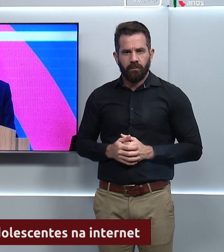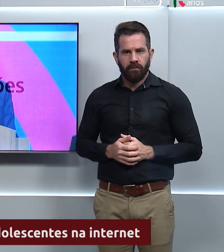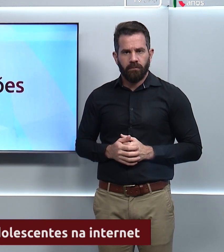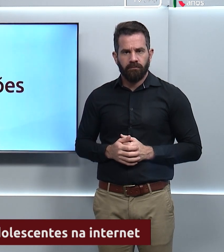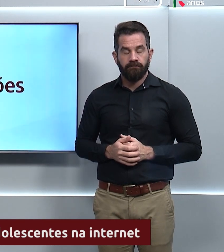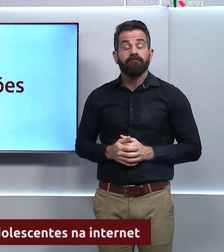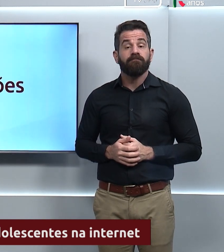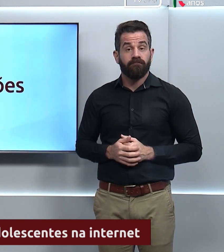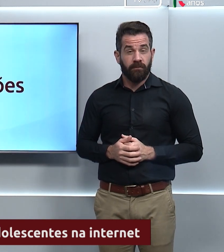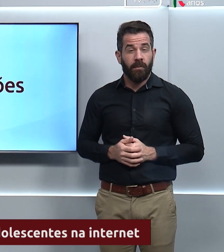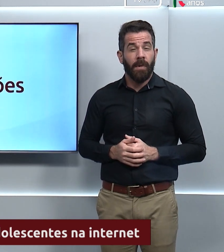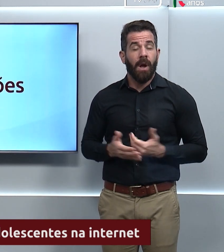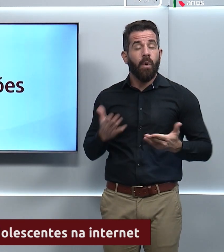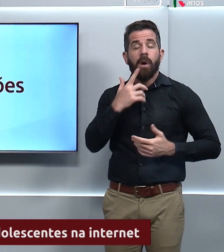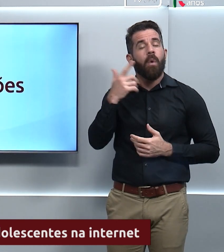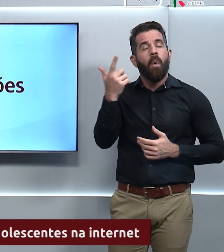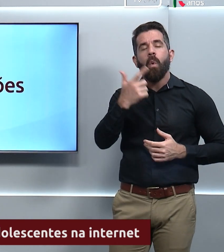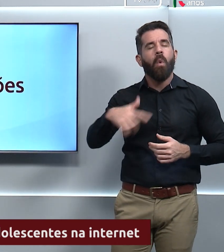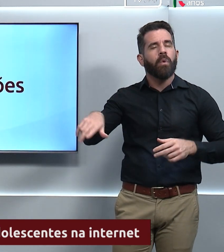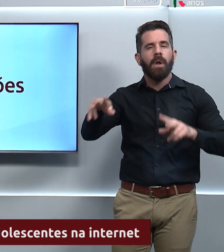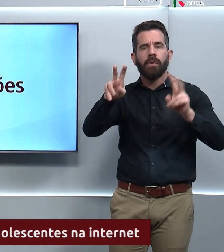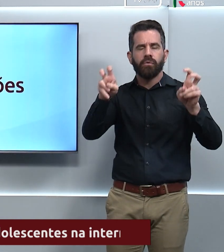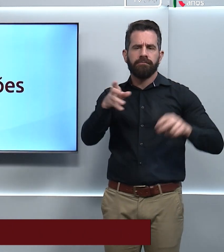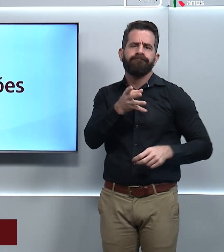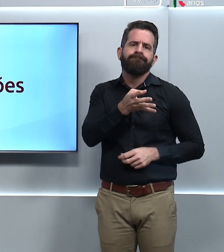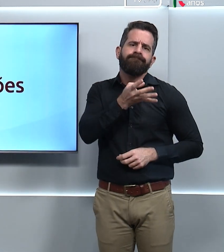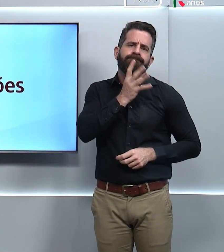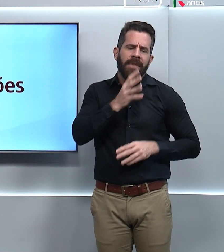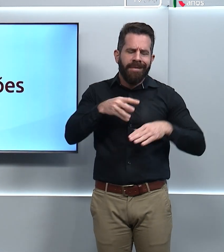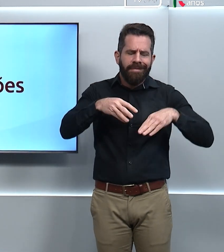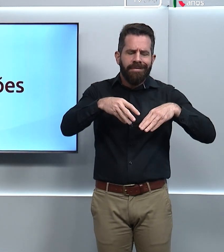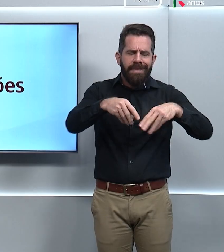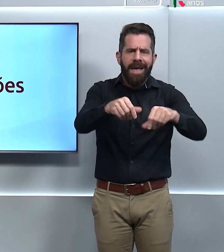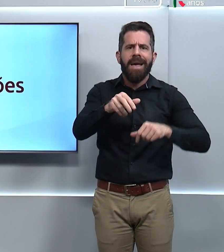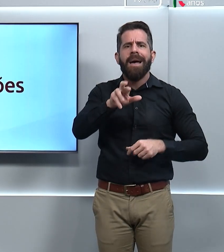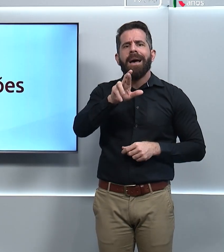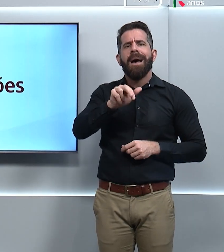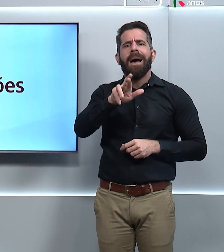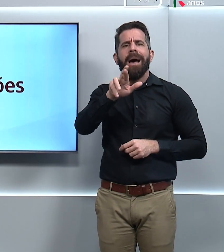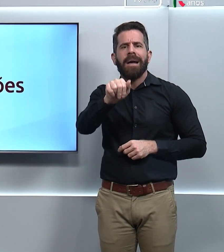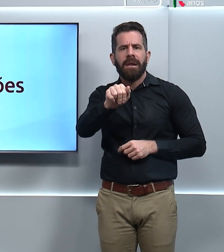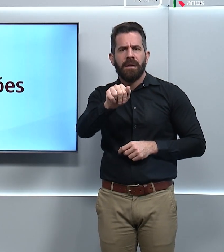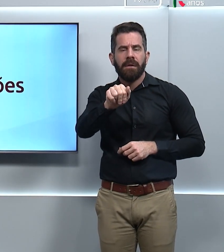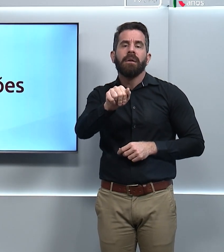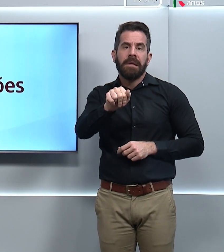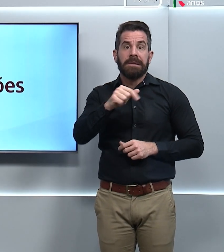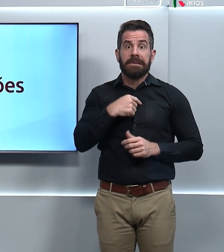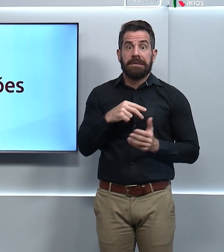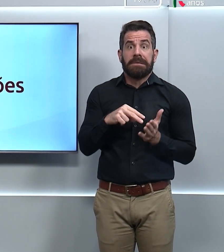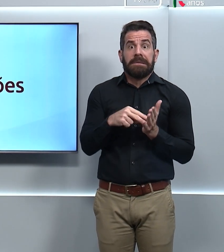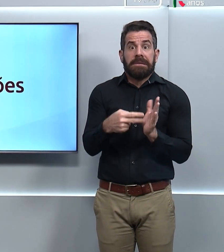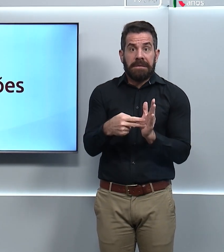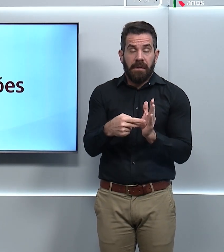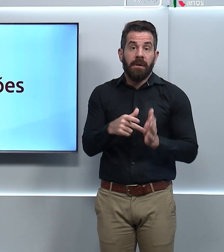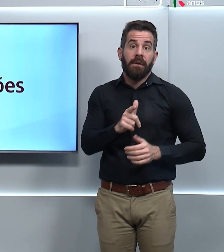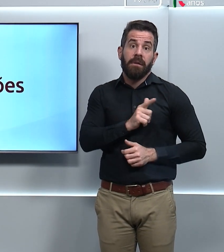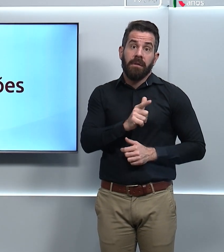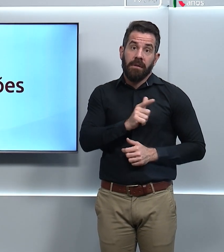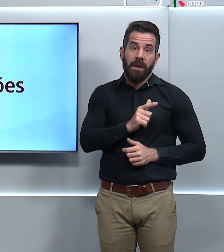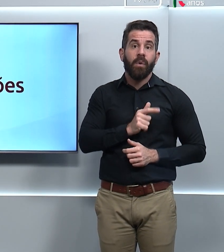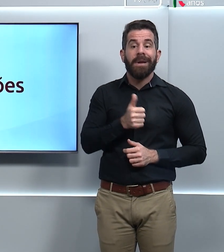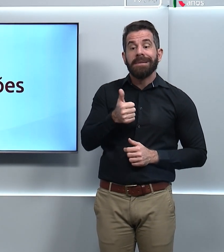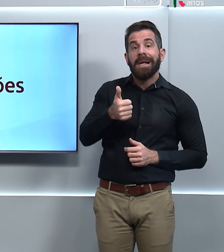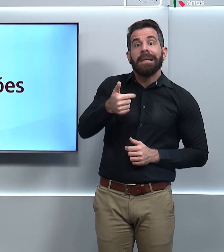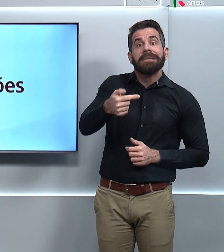Mudando de assunto, você já ouviu falar das terras raras? Esse é o nome dado a depósitos de 17